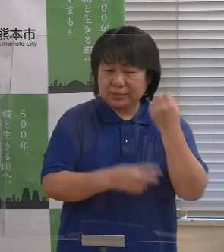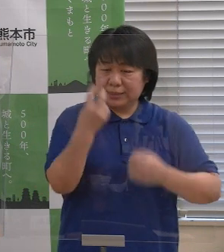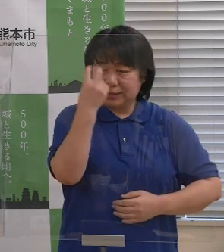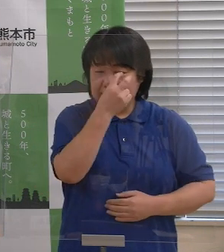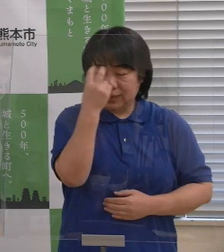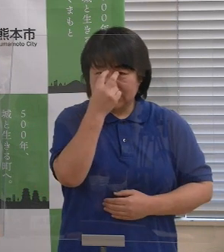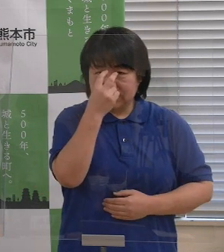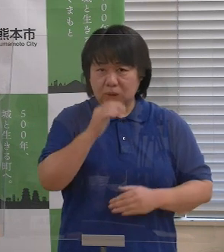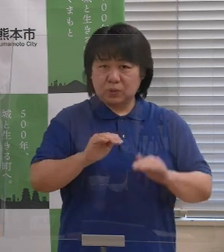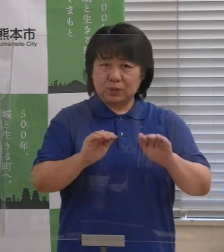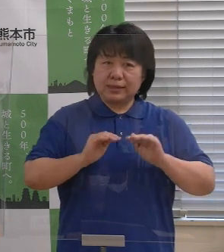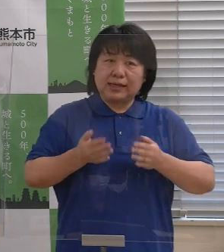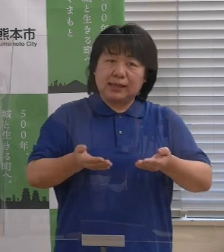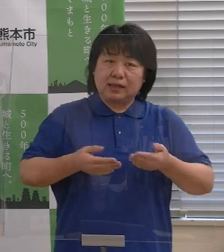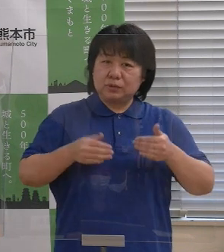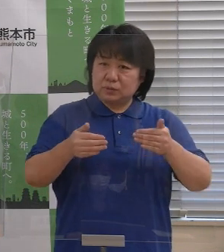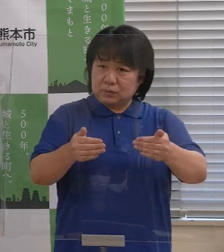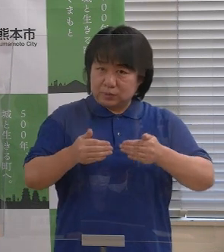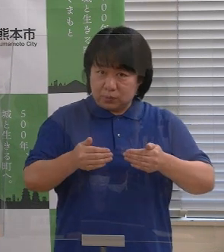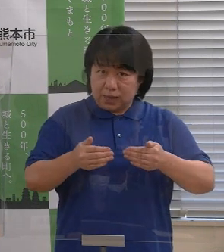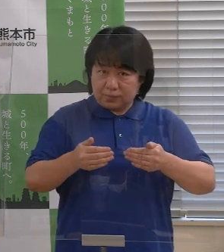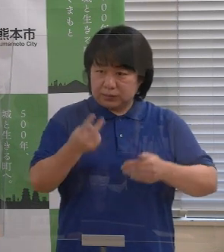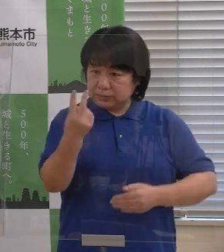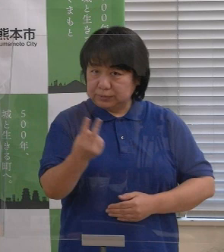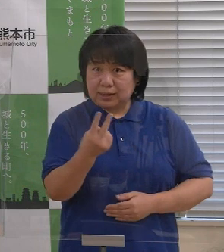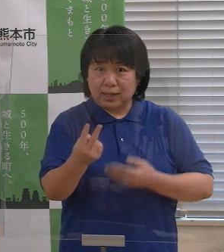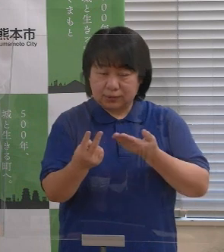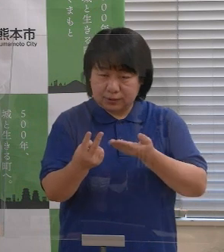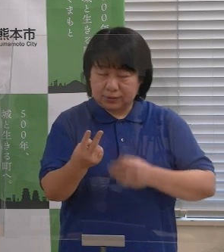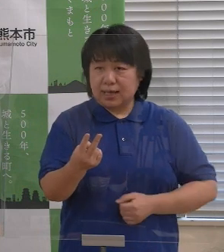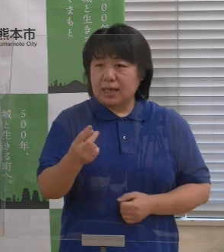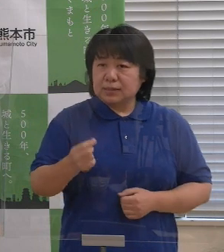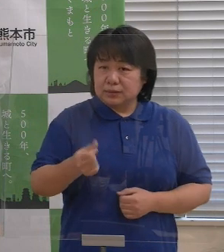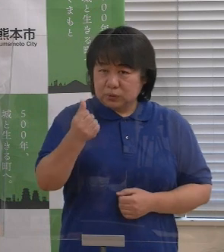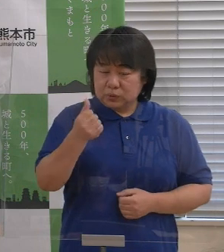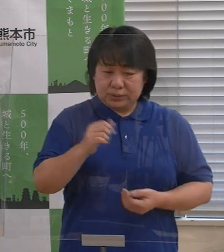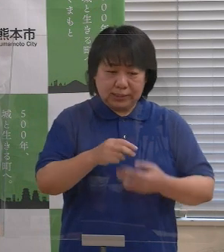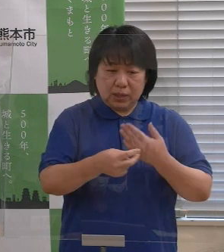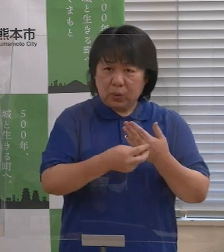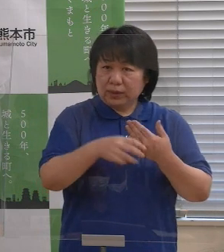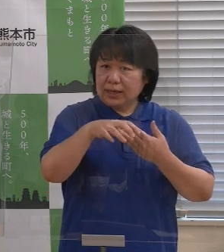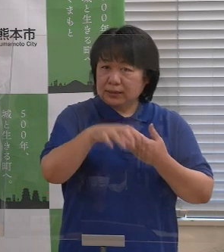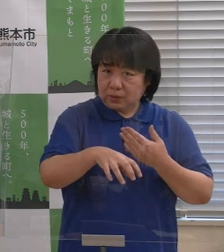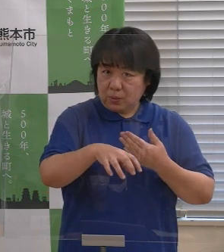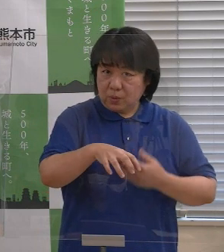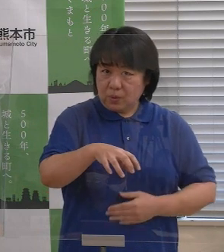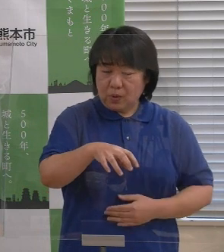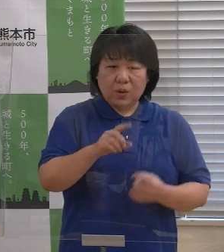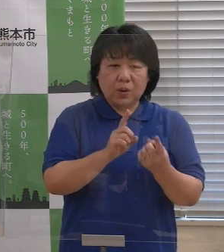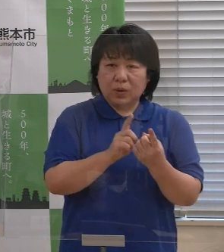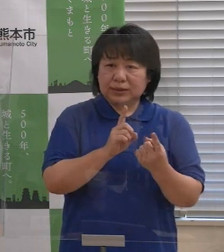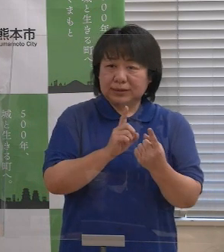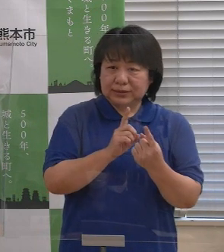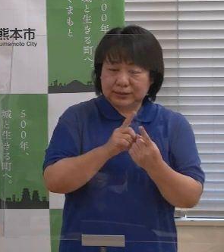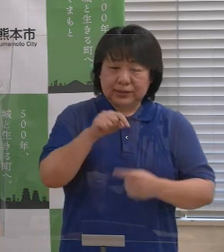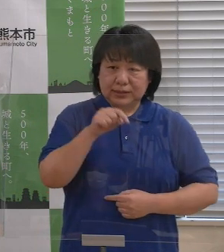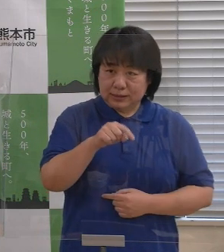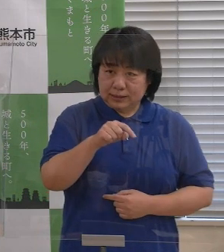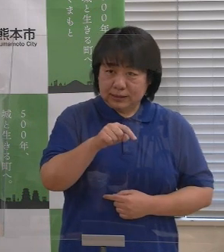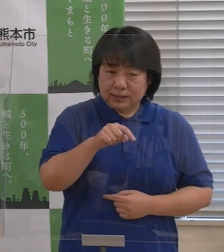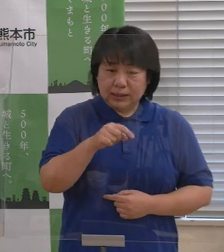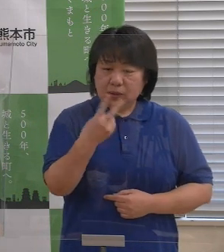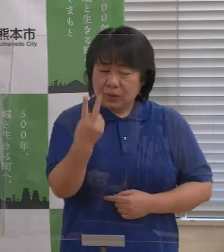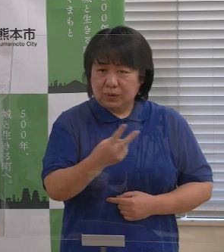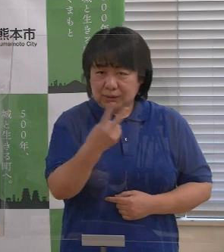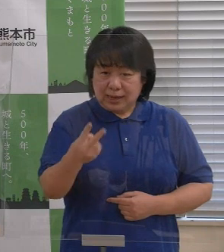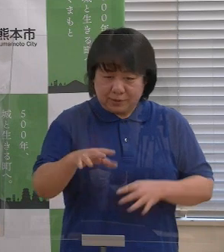けていただく必要があることから、直ちに保健所に対し、この2名の方々の把握に全力を挙げるよう改